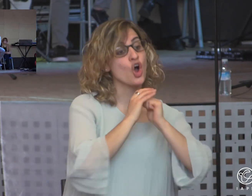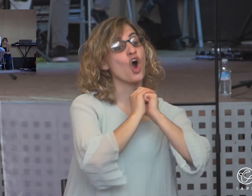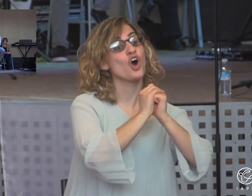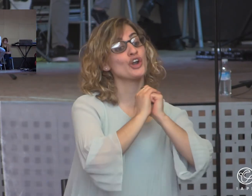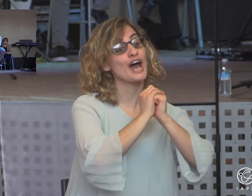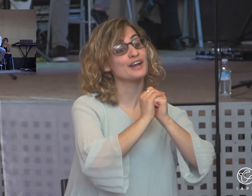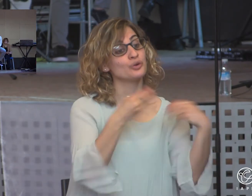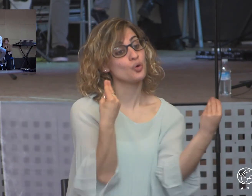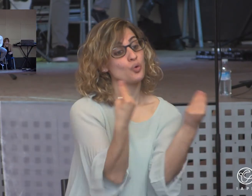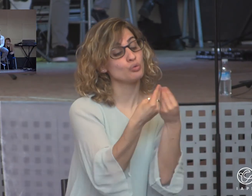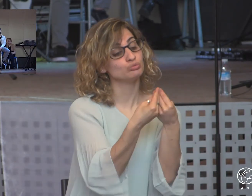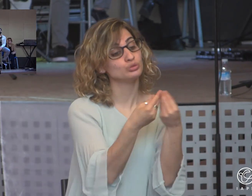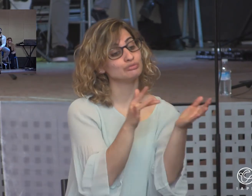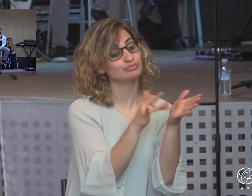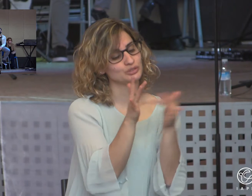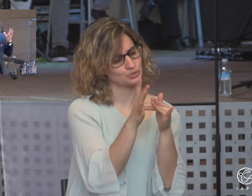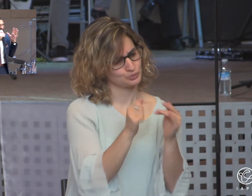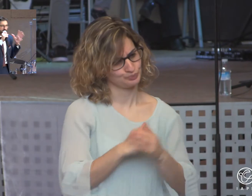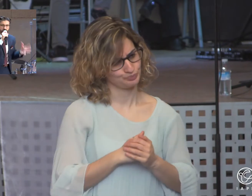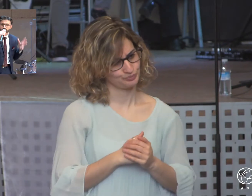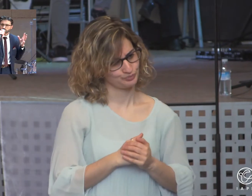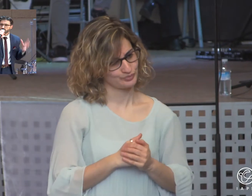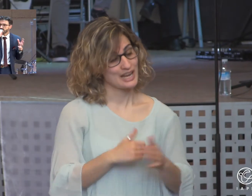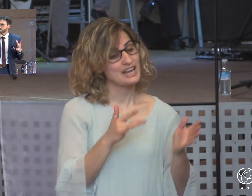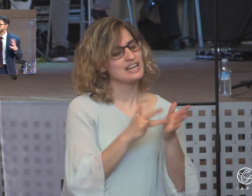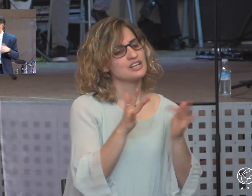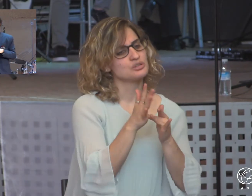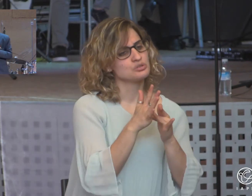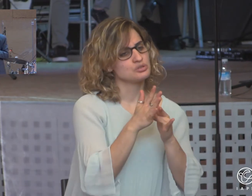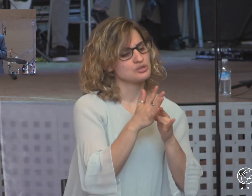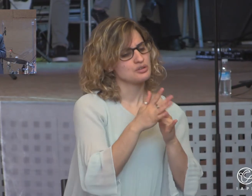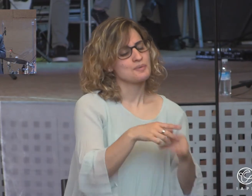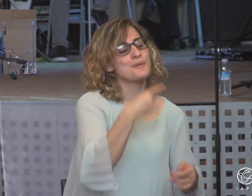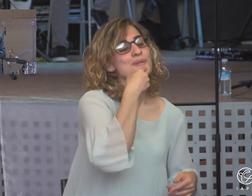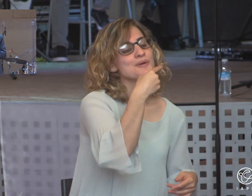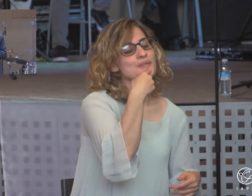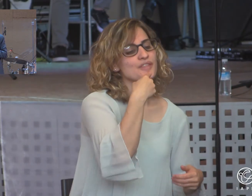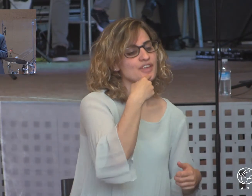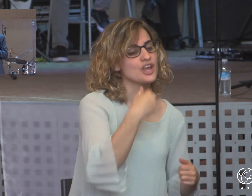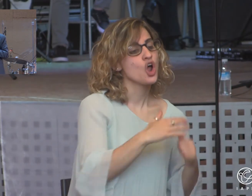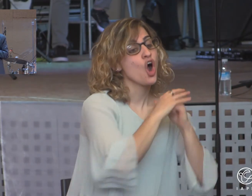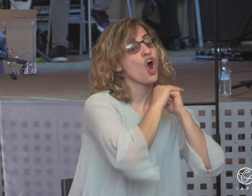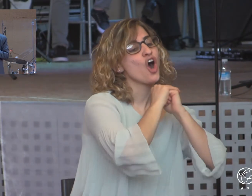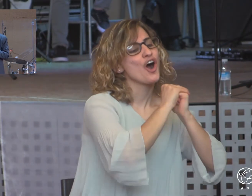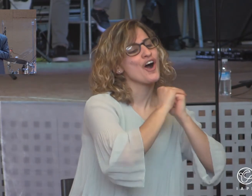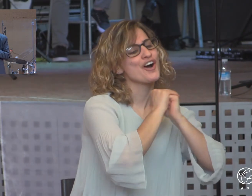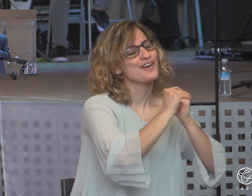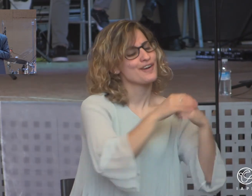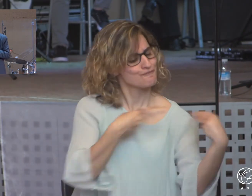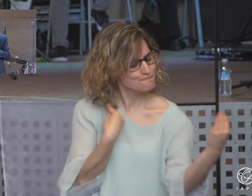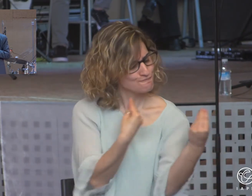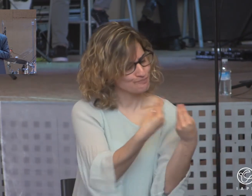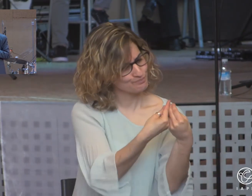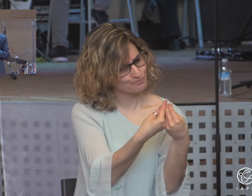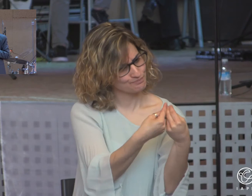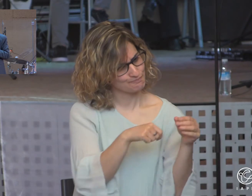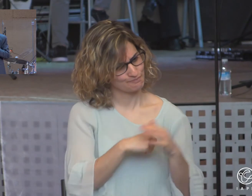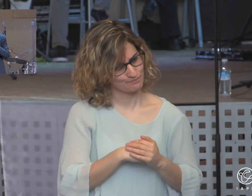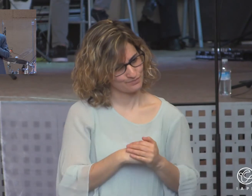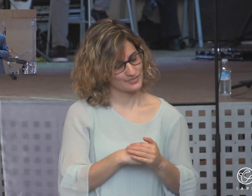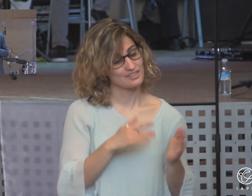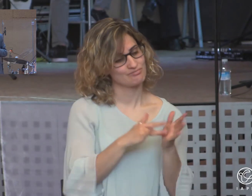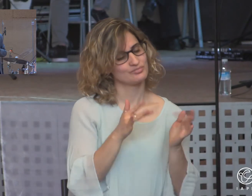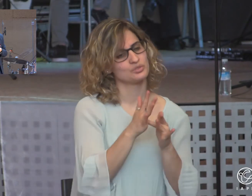y ora conmigo. Ven y clamemos delante de Dios juntos. Y Jesús sigue aún elevando su voz